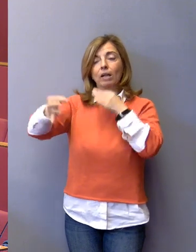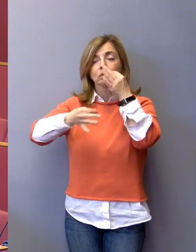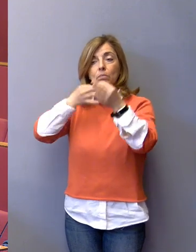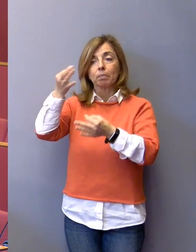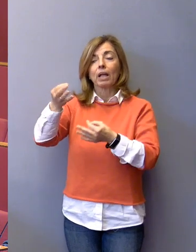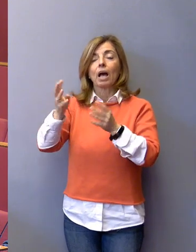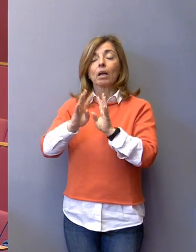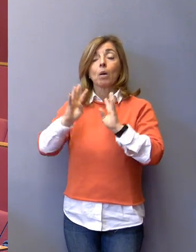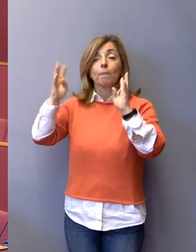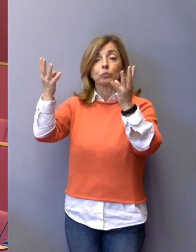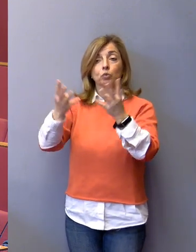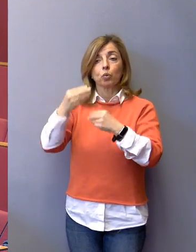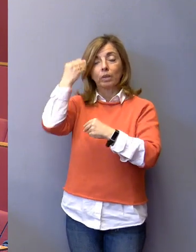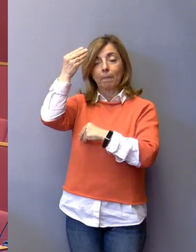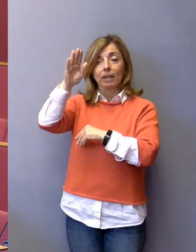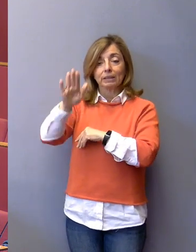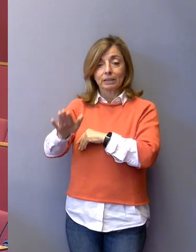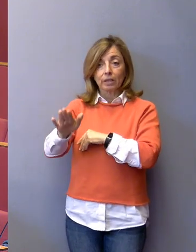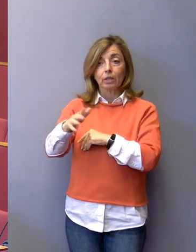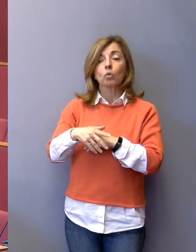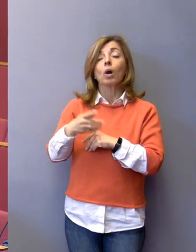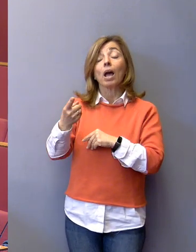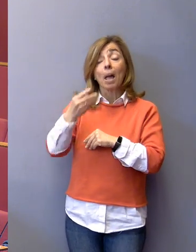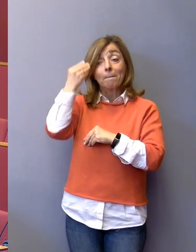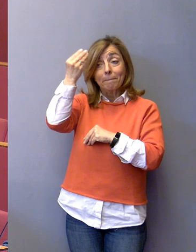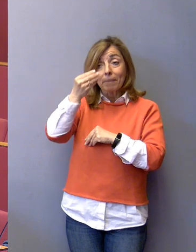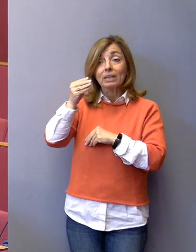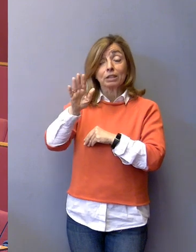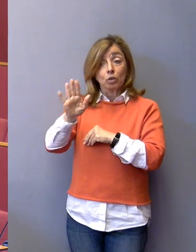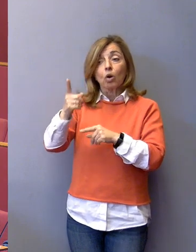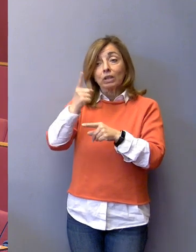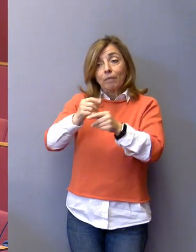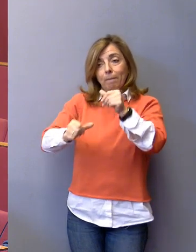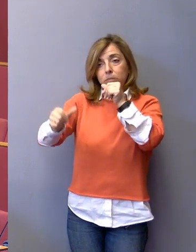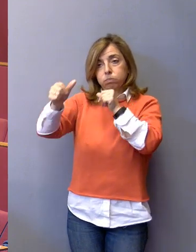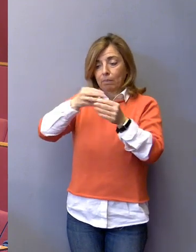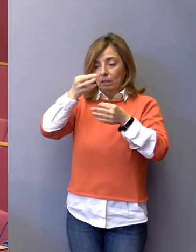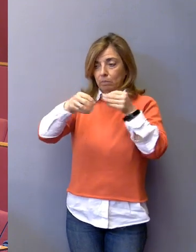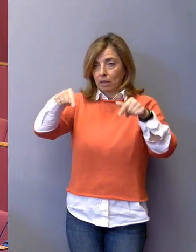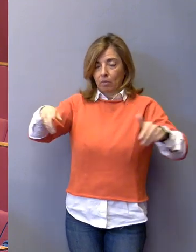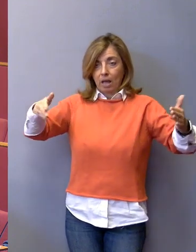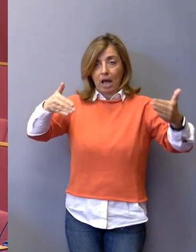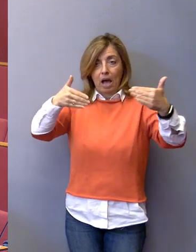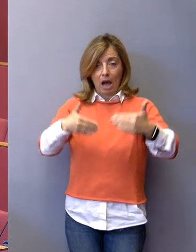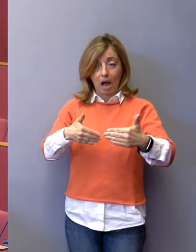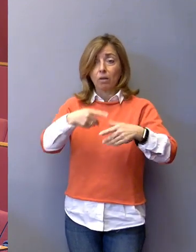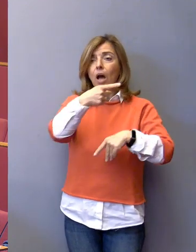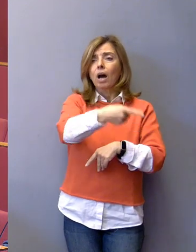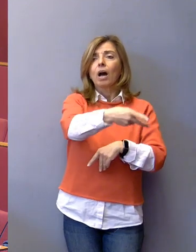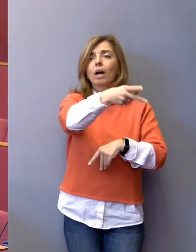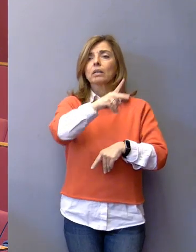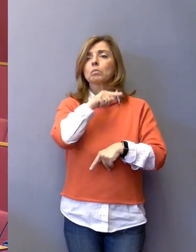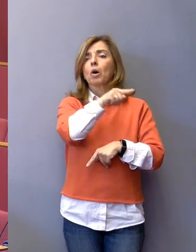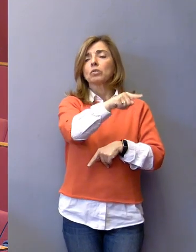competente e Renda disponibile il proprio la propria opinione a Laura io la risposta la ricevo da lei l'assessore competente